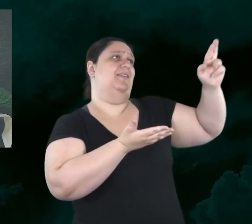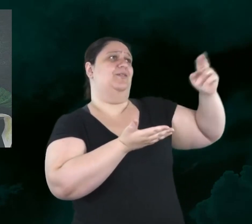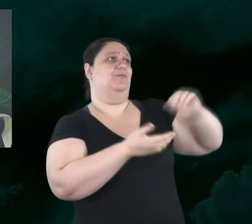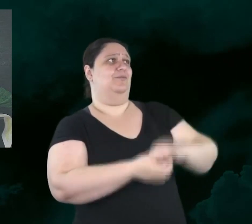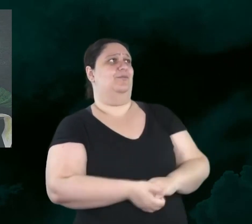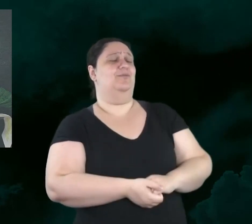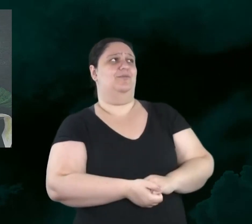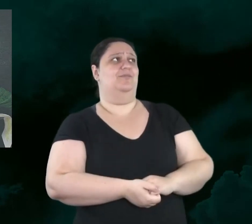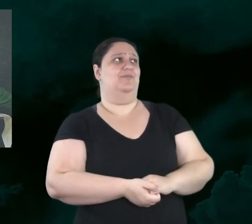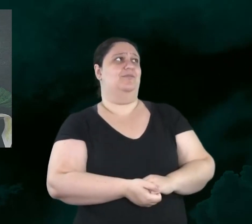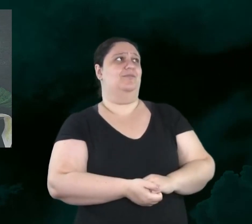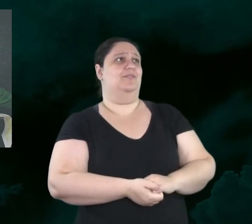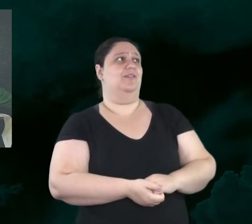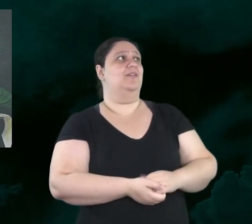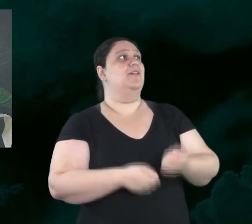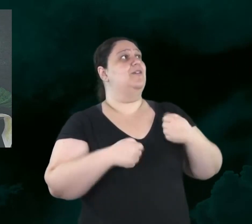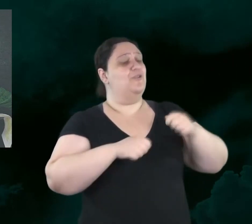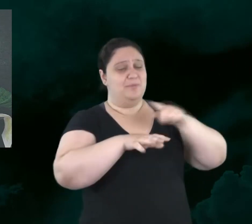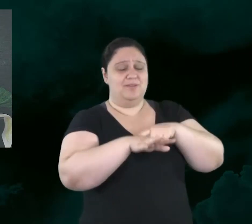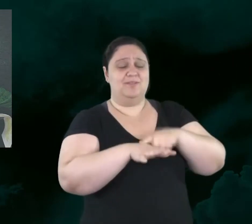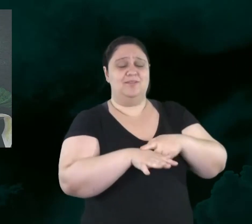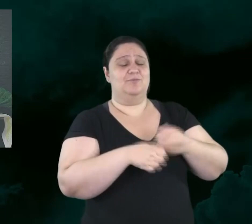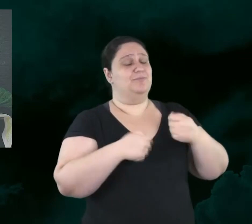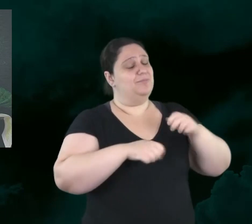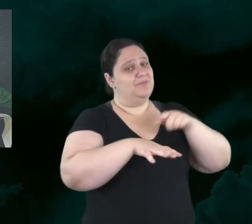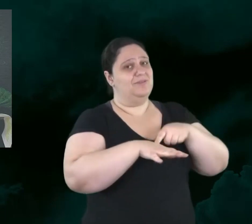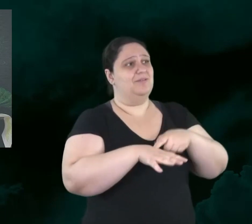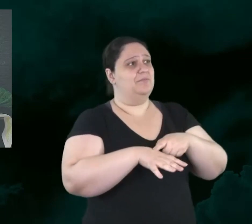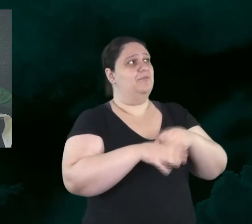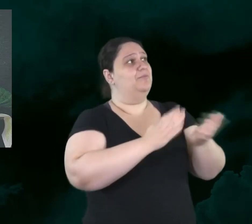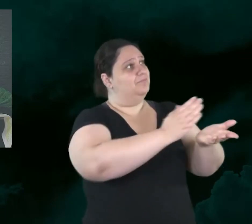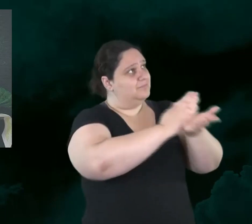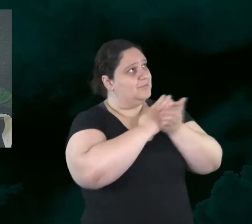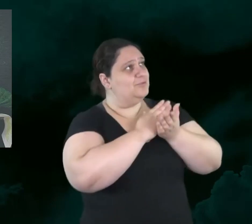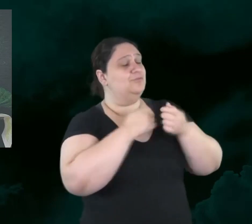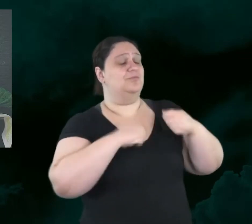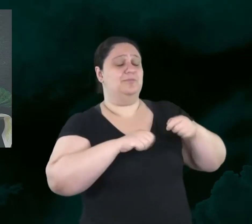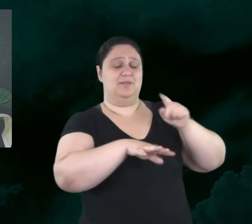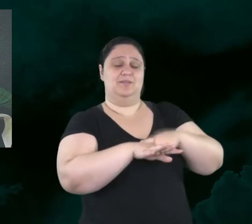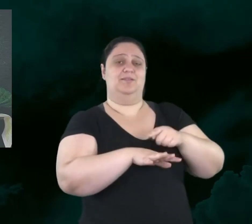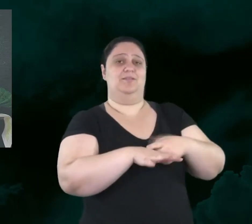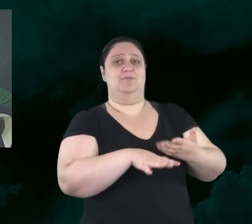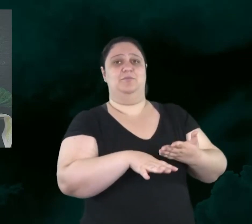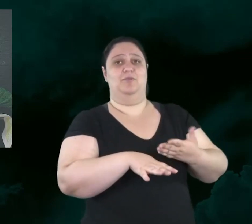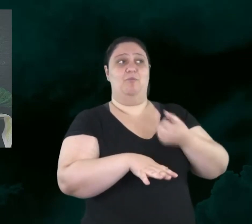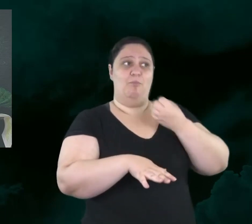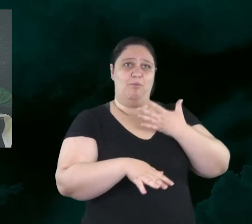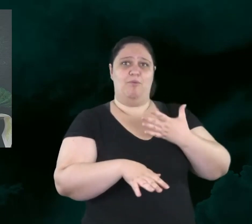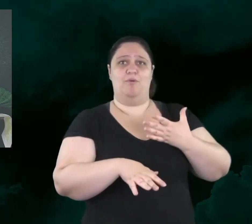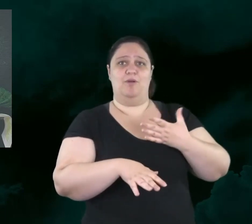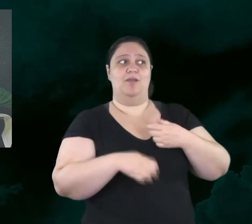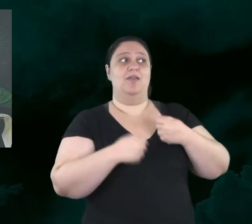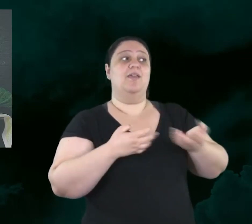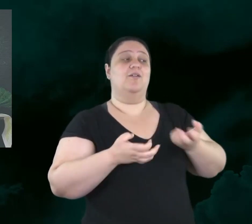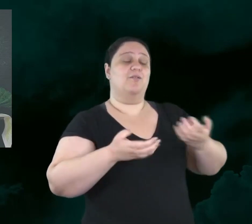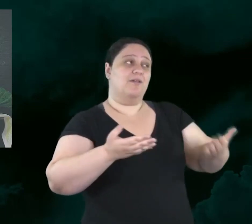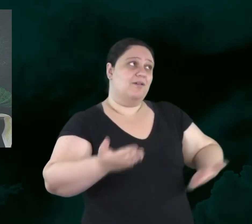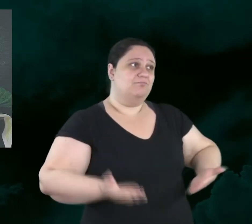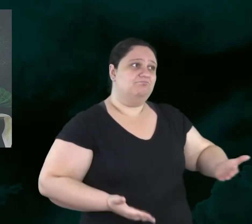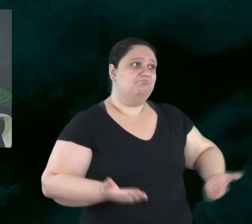me restaura isso, me recupera, me faça recuperar. Eu preciso dessa mão, né, boa para poder te servir. O Senhor sabe que eu